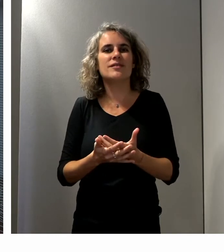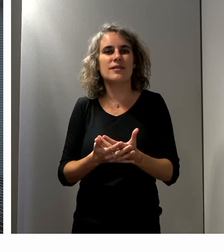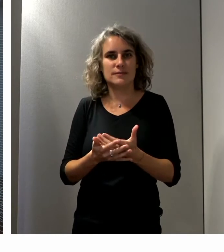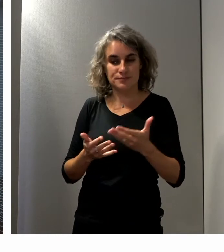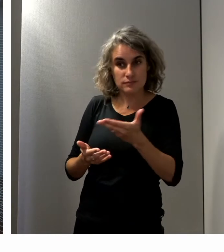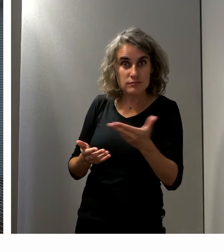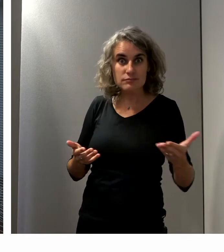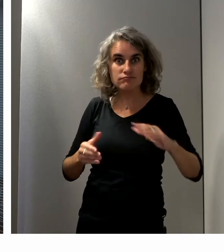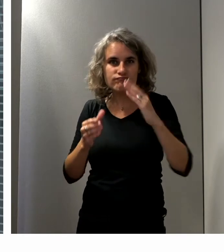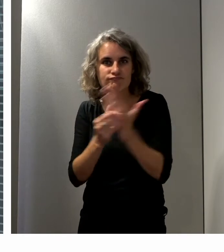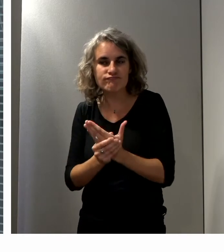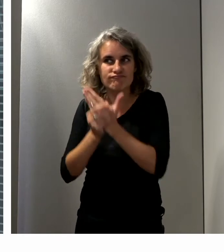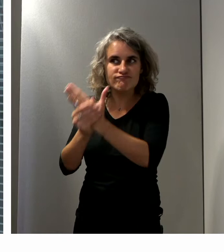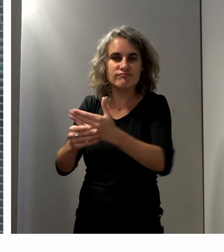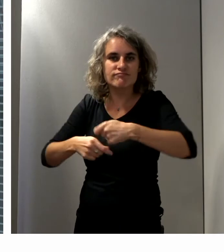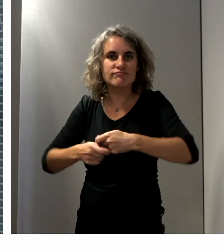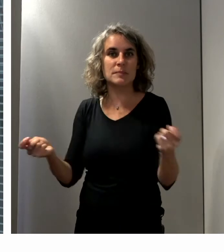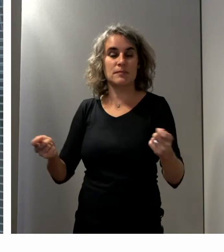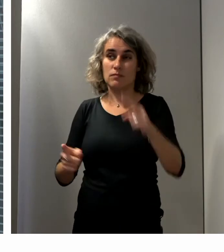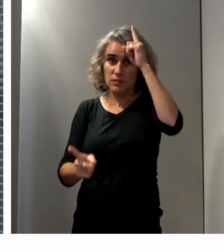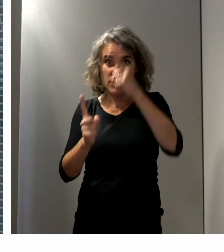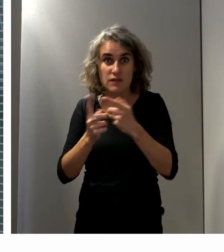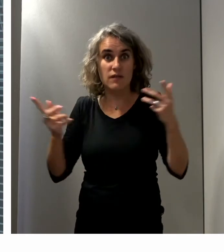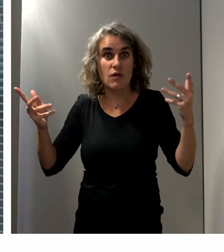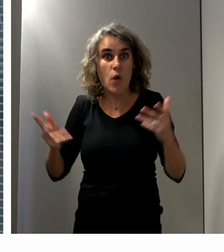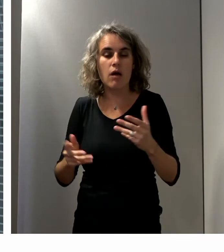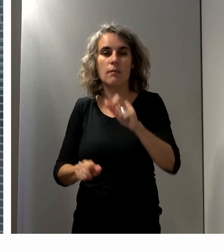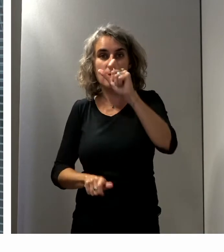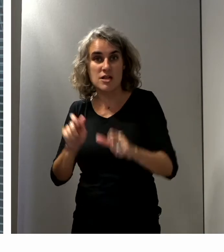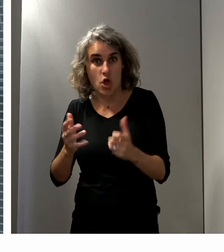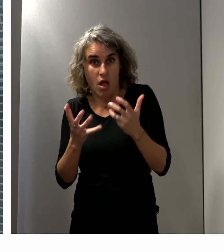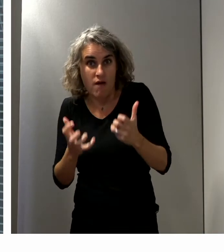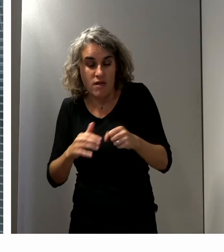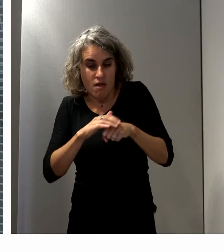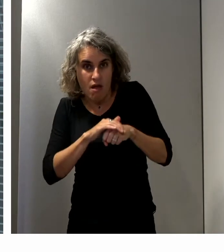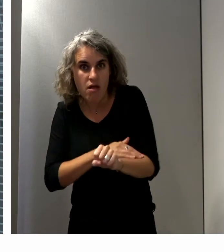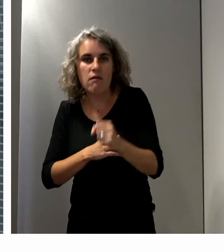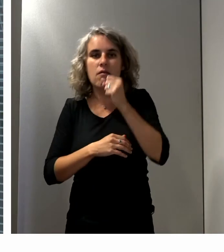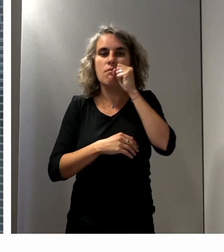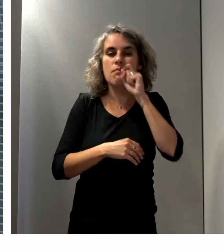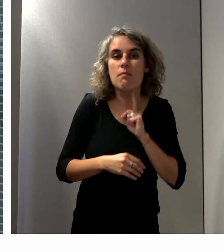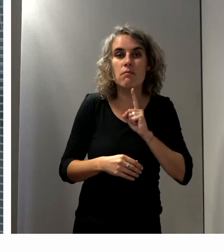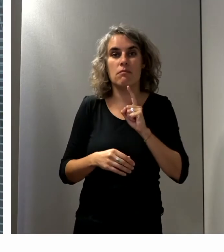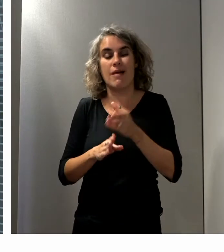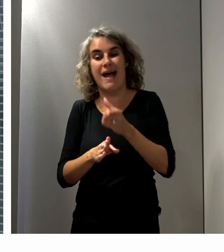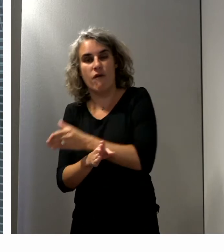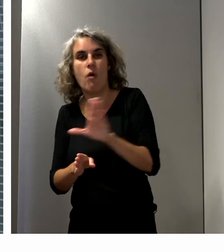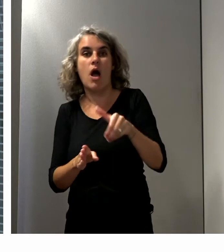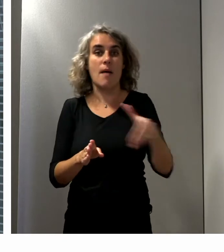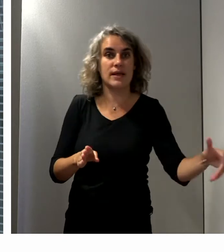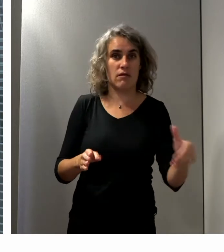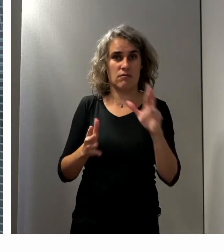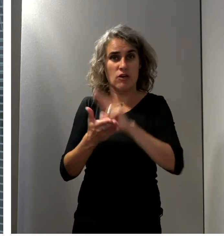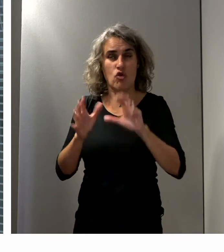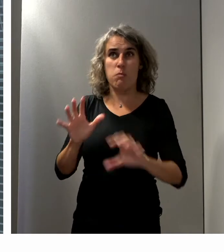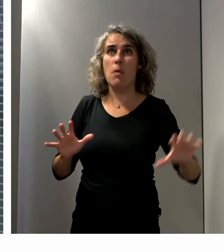définitive eh bien, de déployer des dispositifs périnatalité, parentalité des parents en situation de handicap dans les régions. C'est